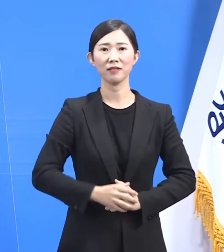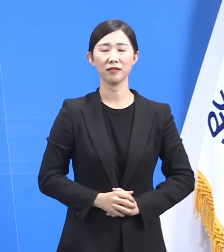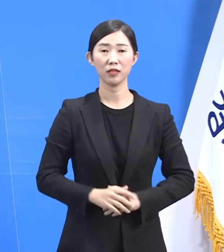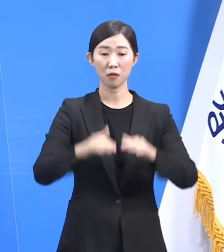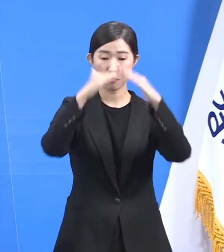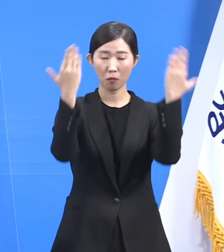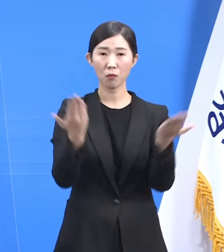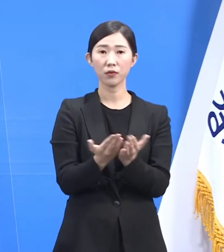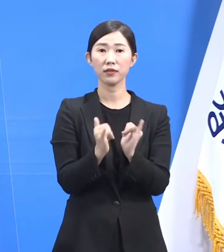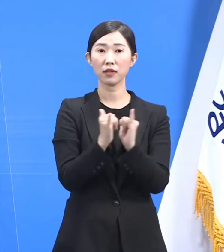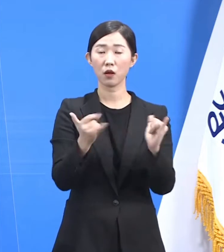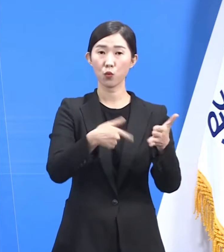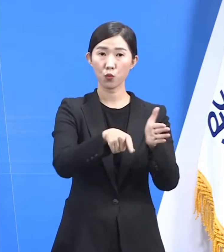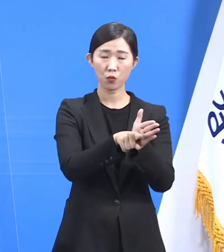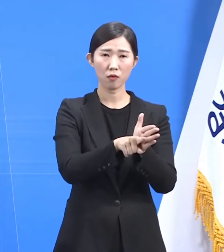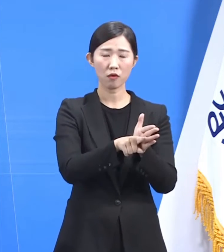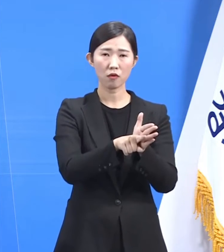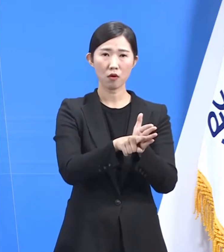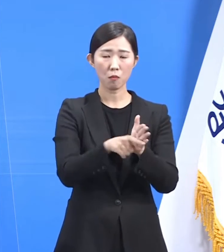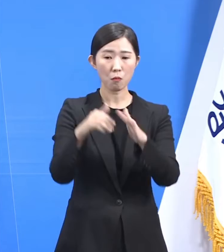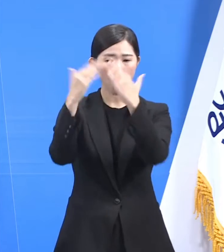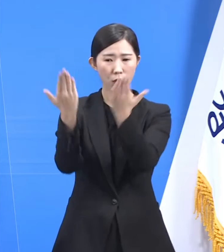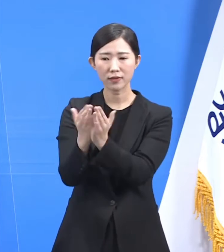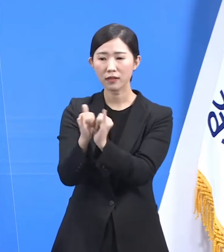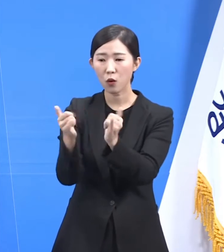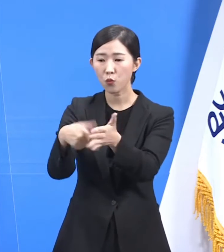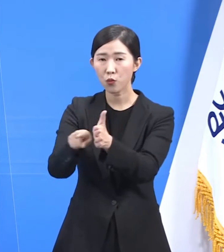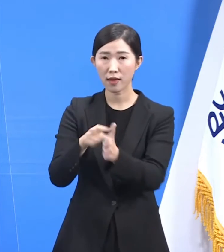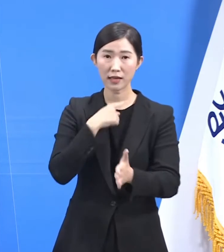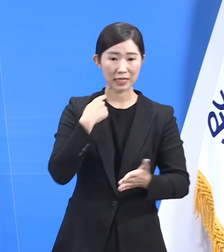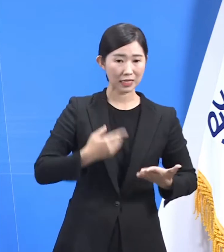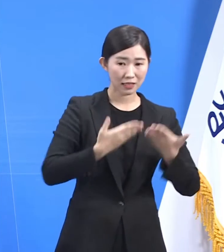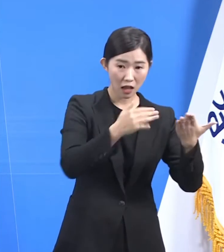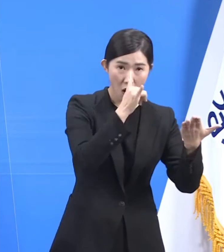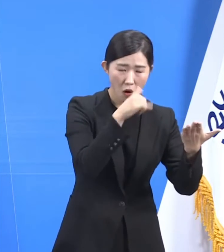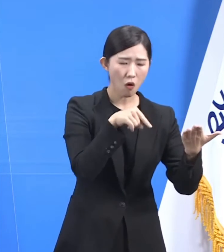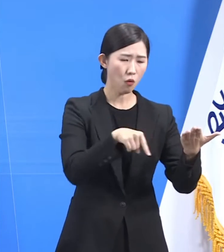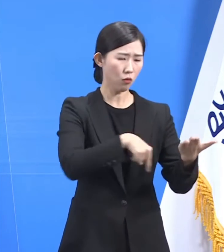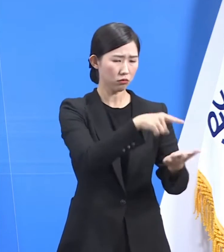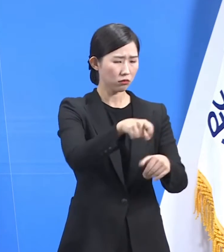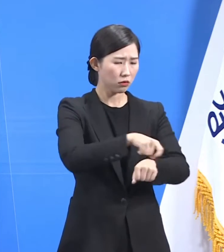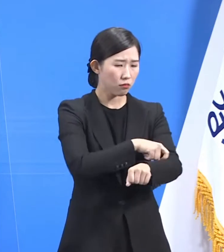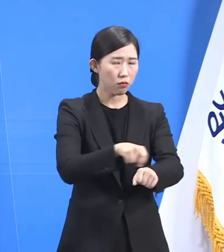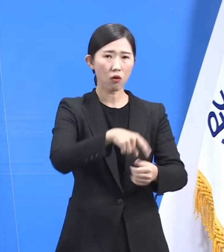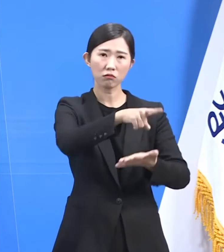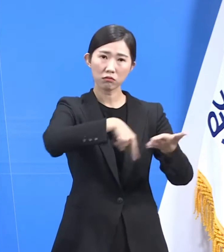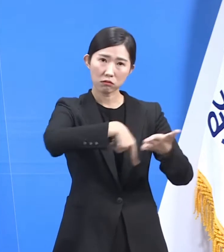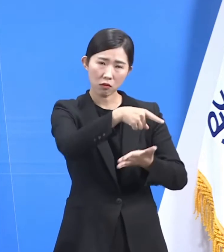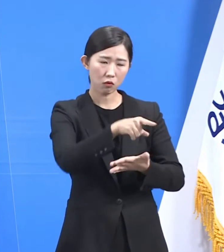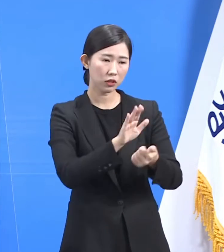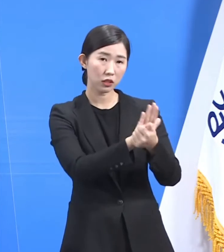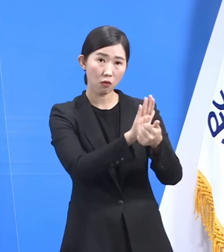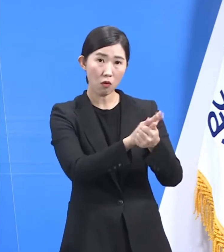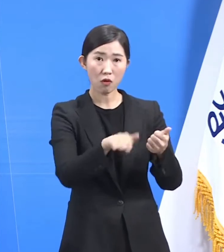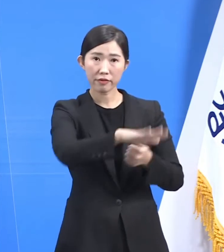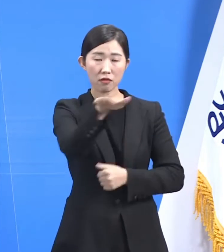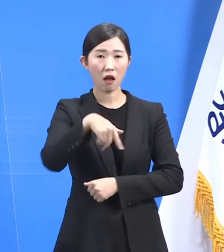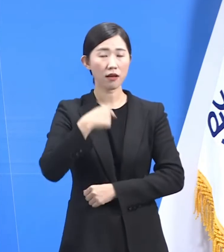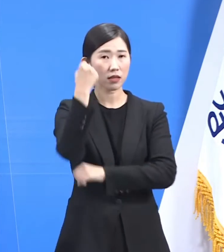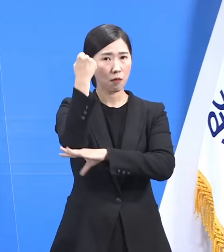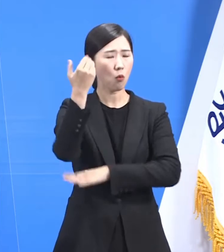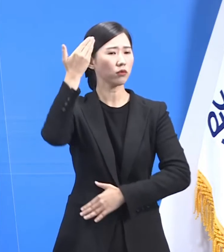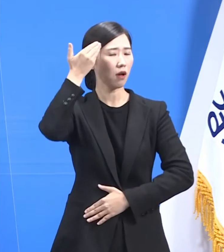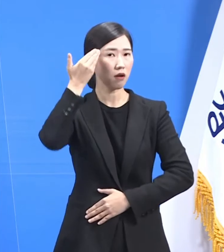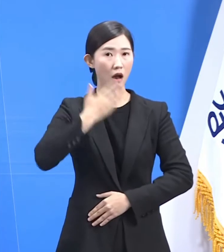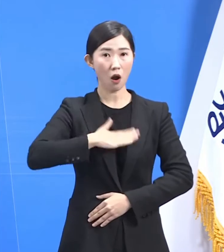위한 희생에 특별한 보상이 주어지는 게 상식으로 자리 잡을 때만이 공동체를 위한 헌신이